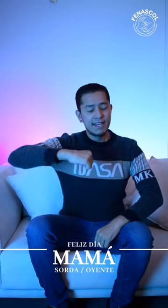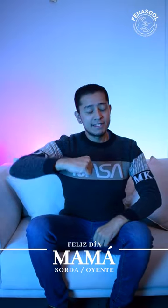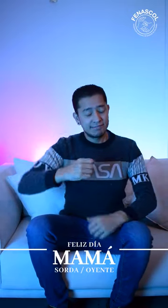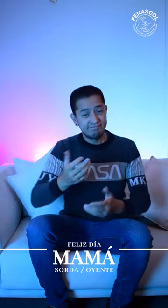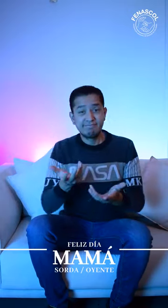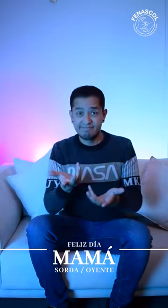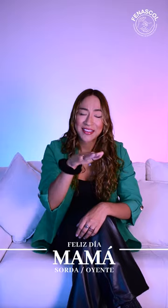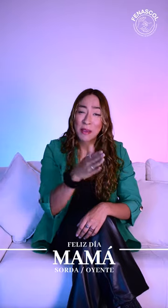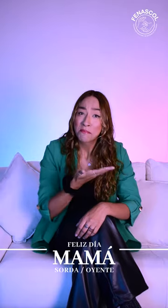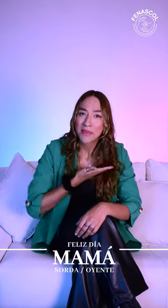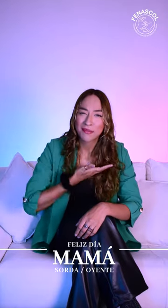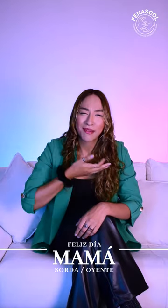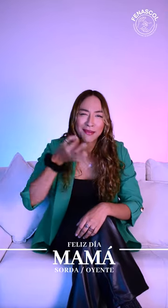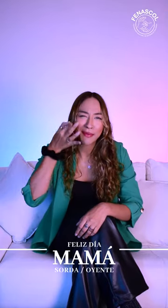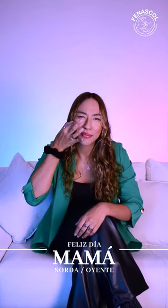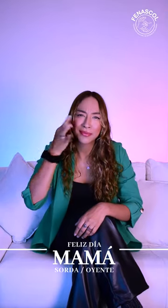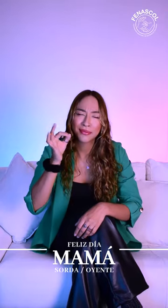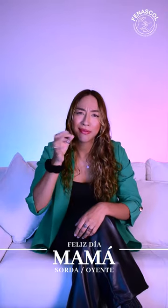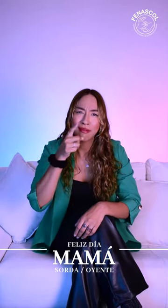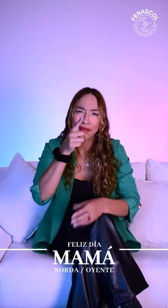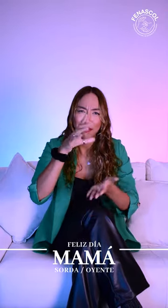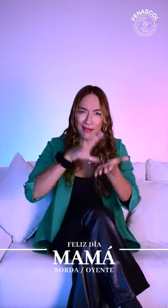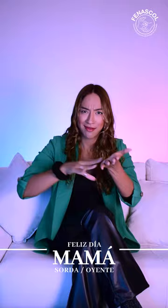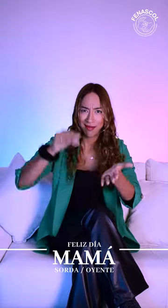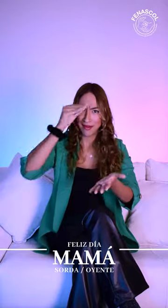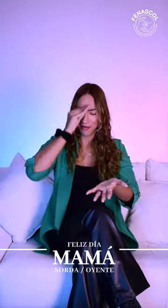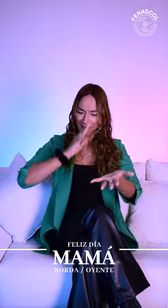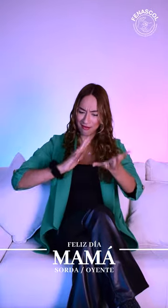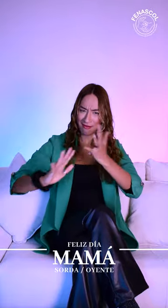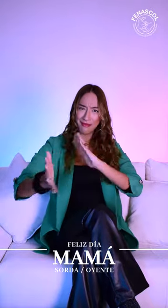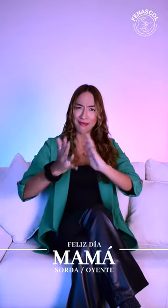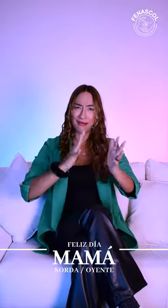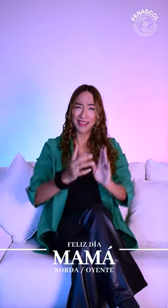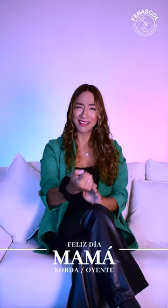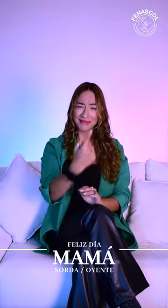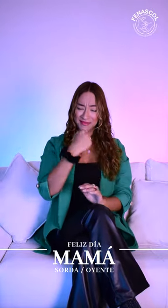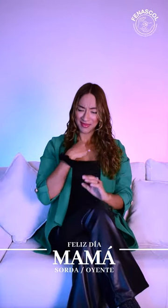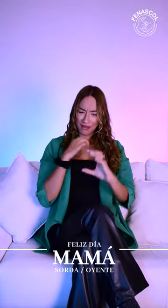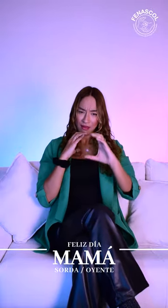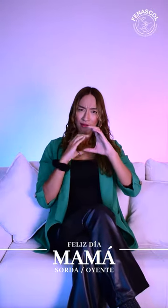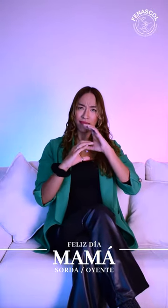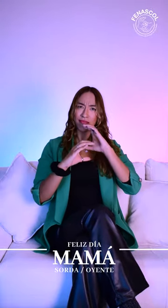derechos mamá oyente Gracias por aprender lengua de señas para comunicarte